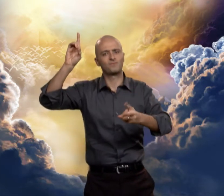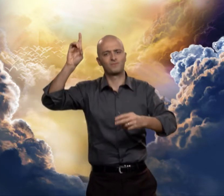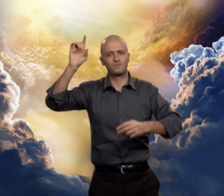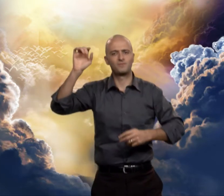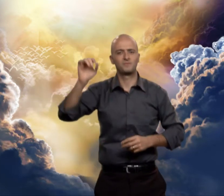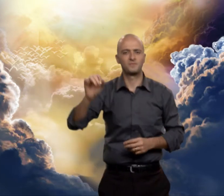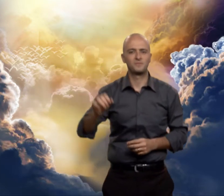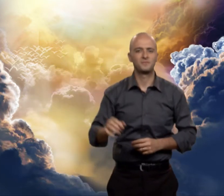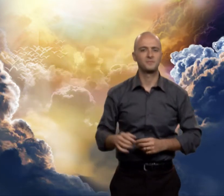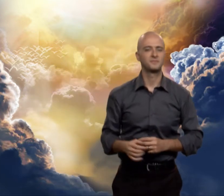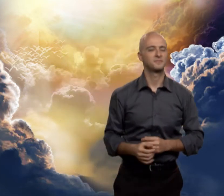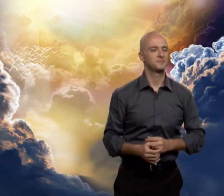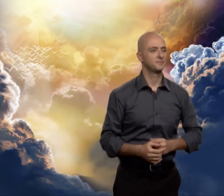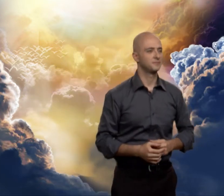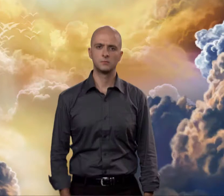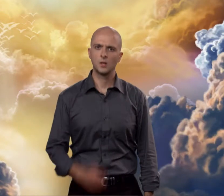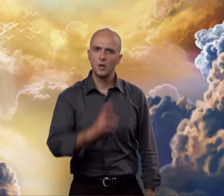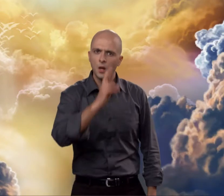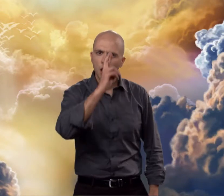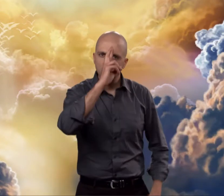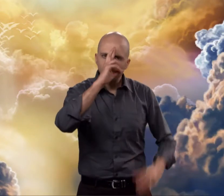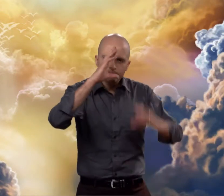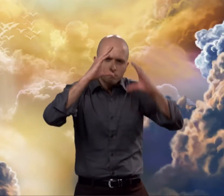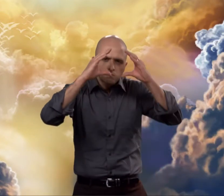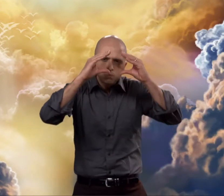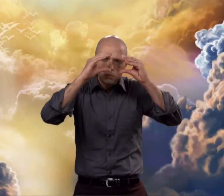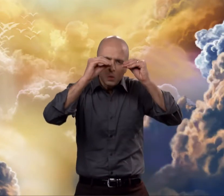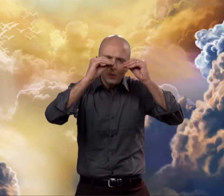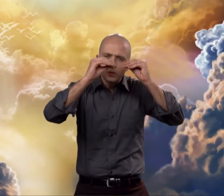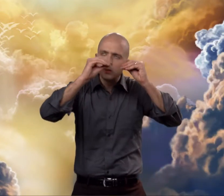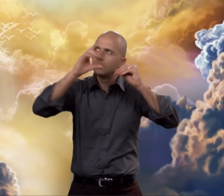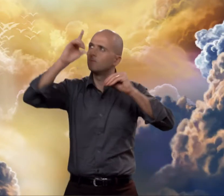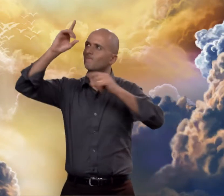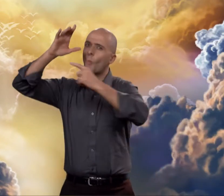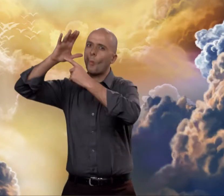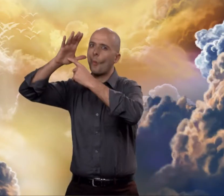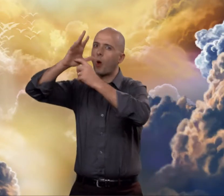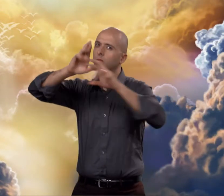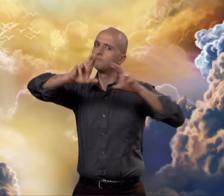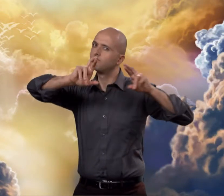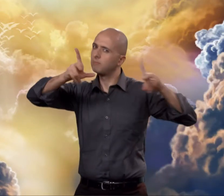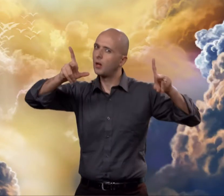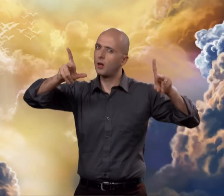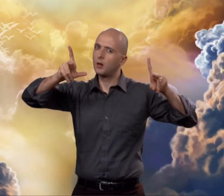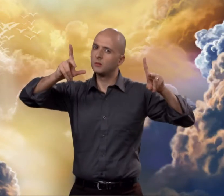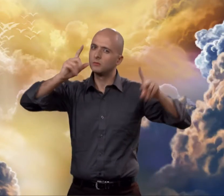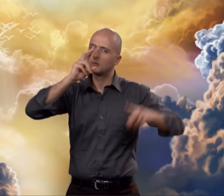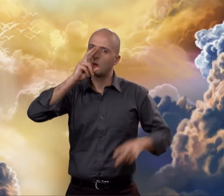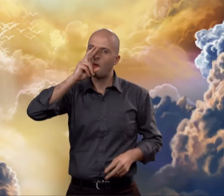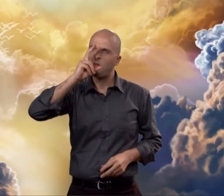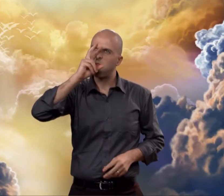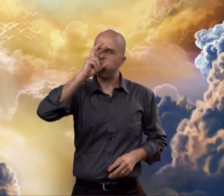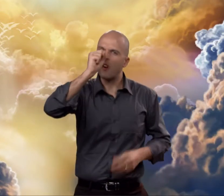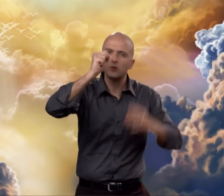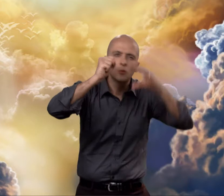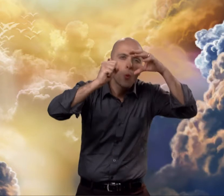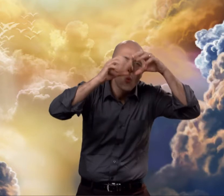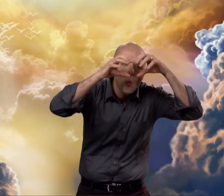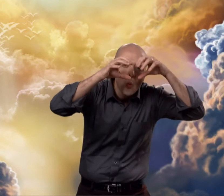À meia-noite, Deus manifesta o seu poder para libertar seu povo. O sol aparece resplandecendo em sua força.